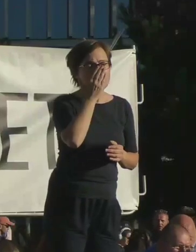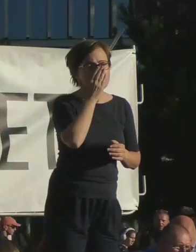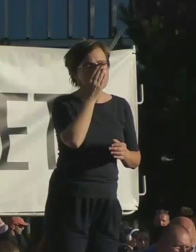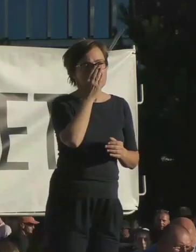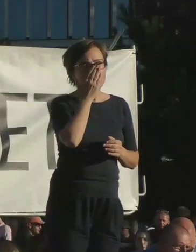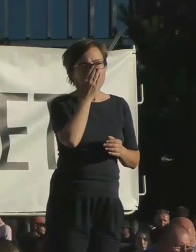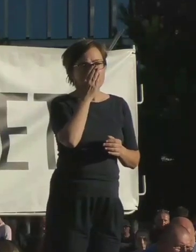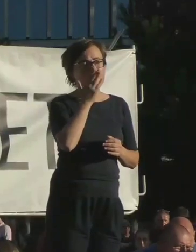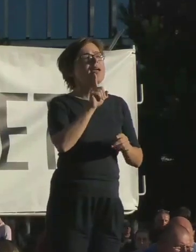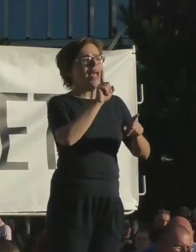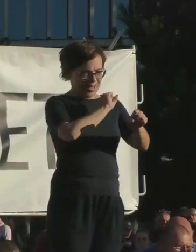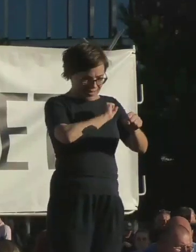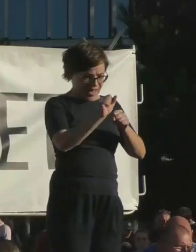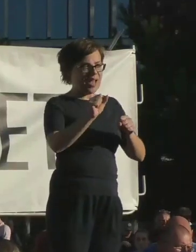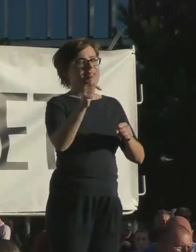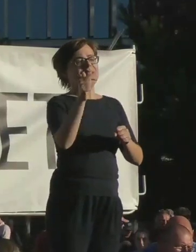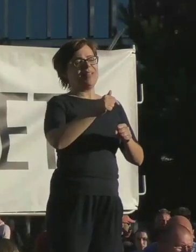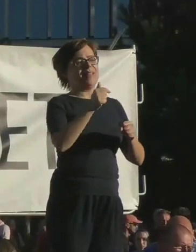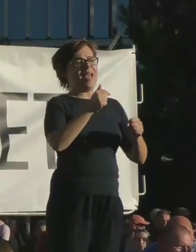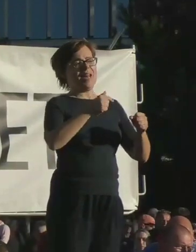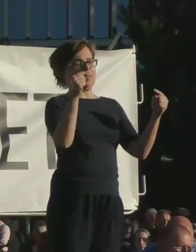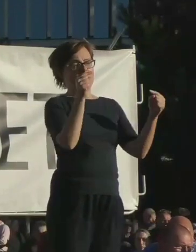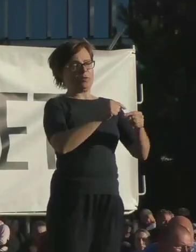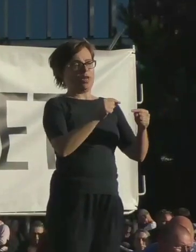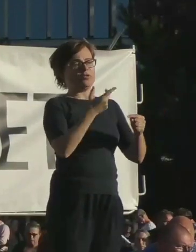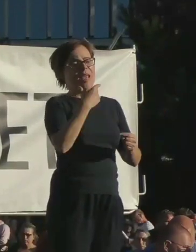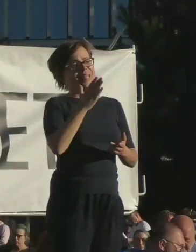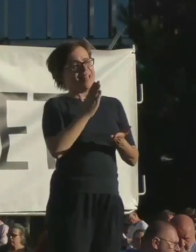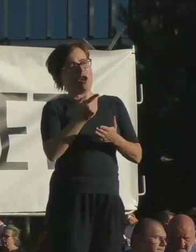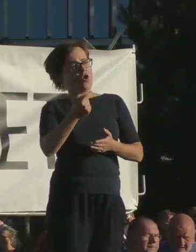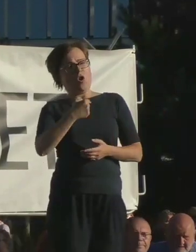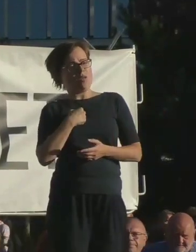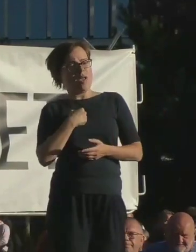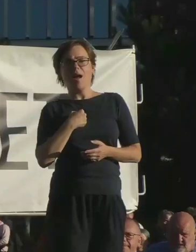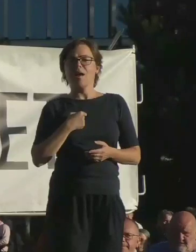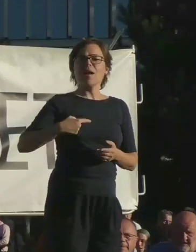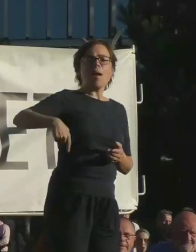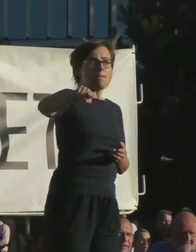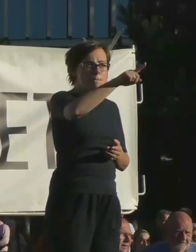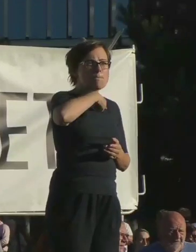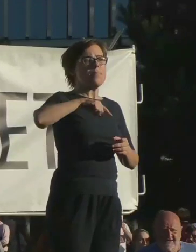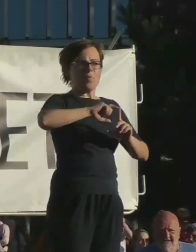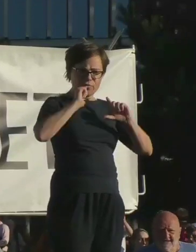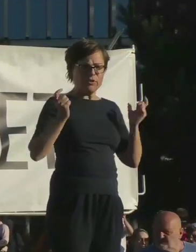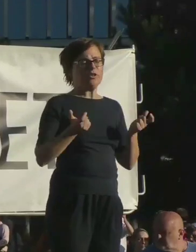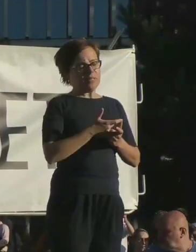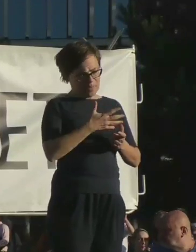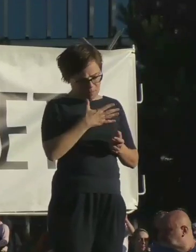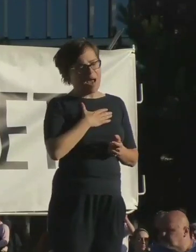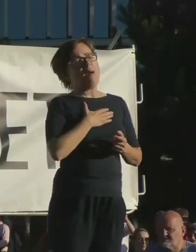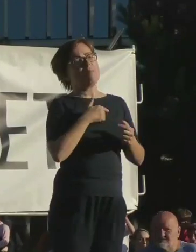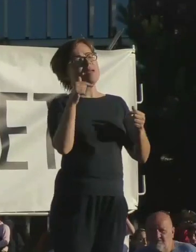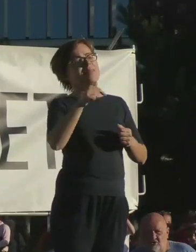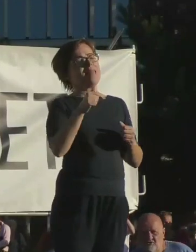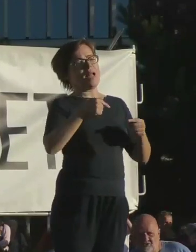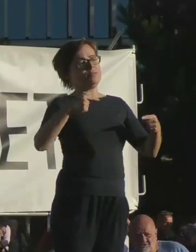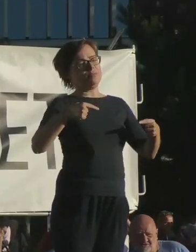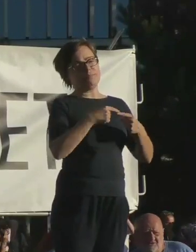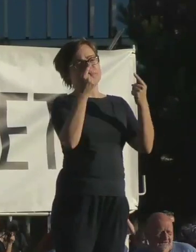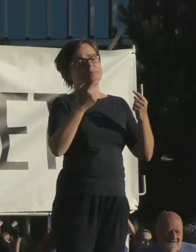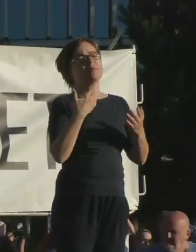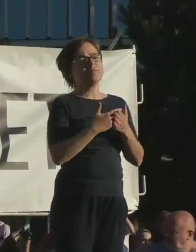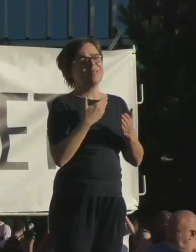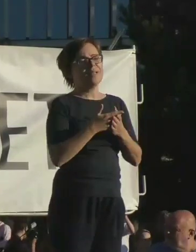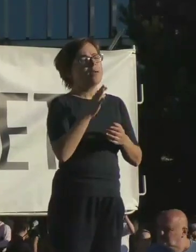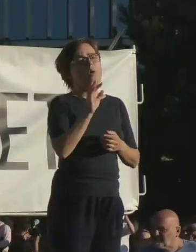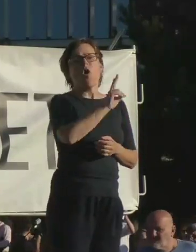tu sprzeczność interesów i nie tylko ja, ale my wszystkie mamy sprzeczność interesów.